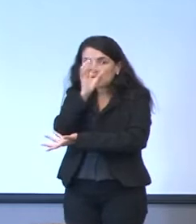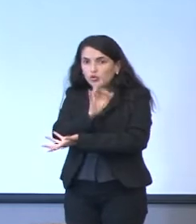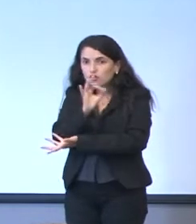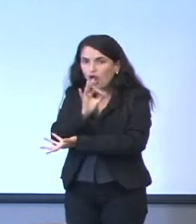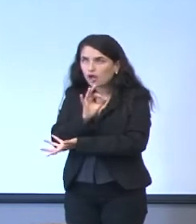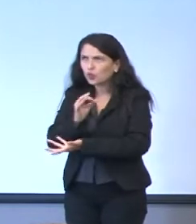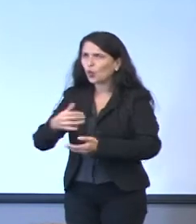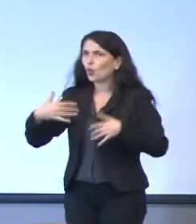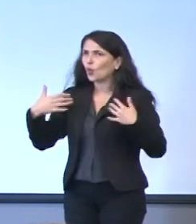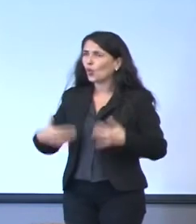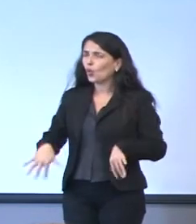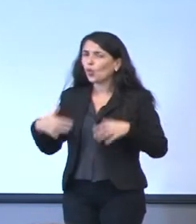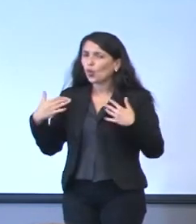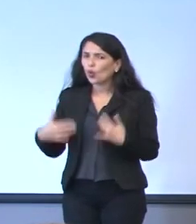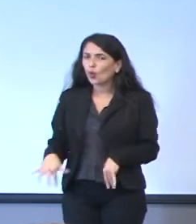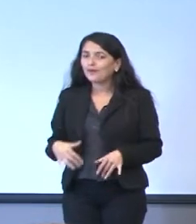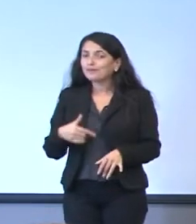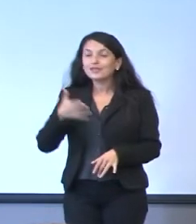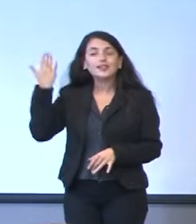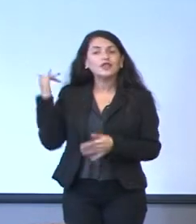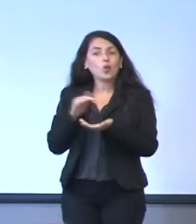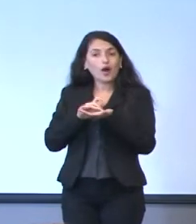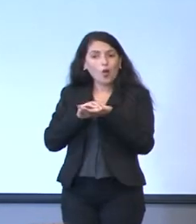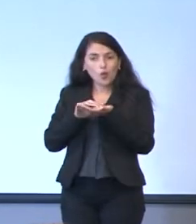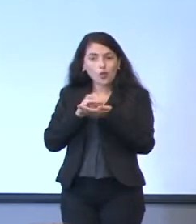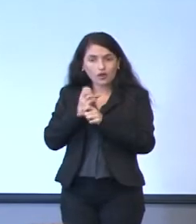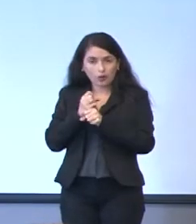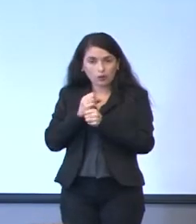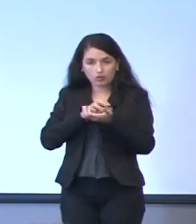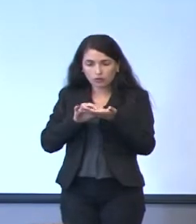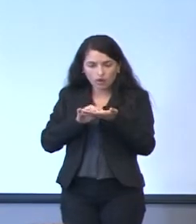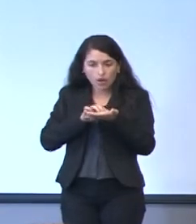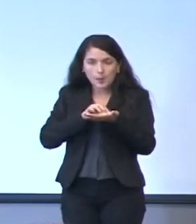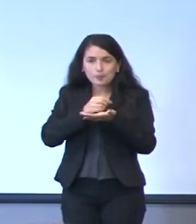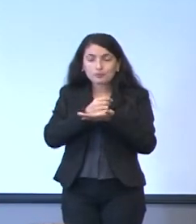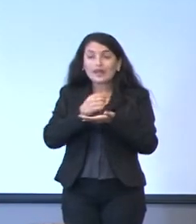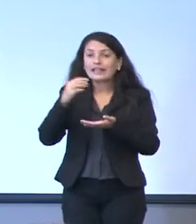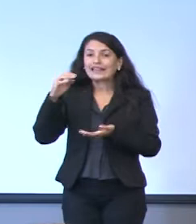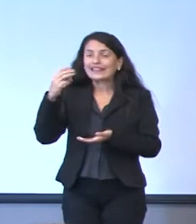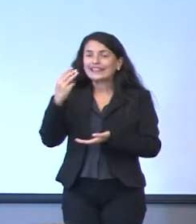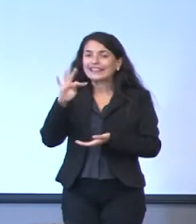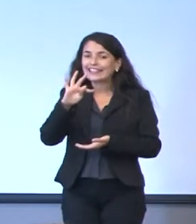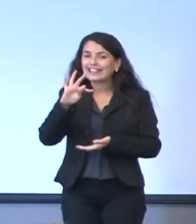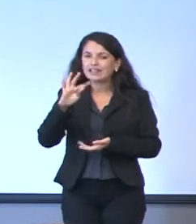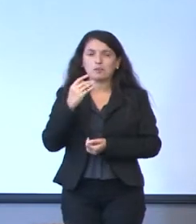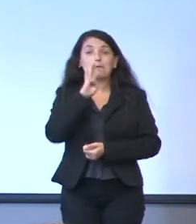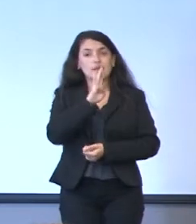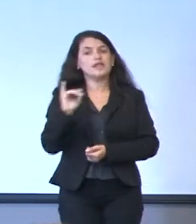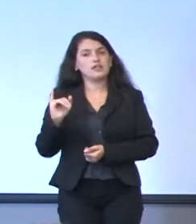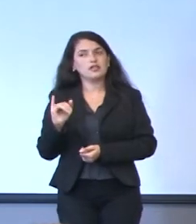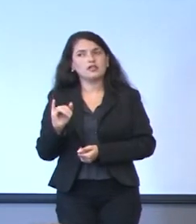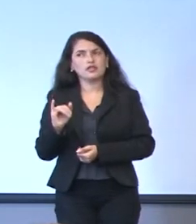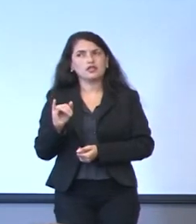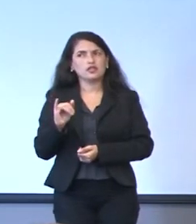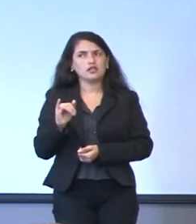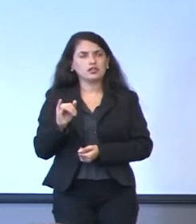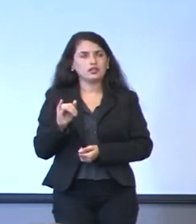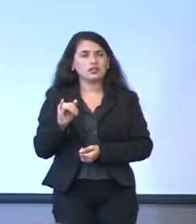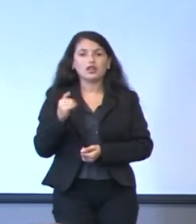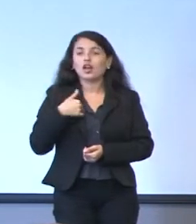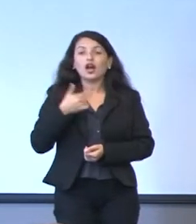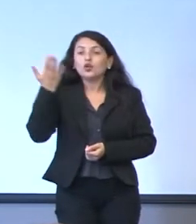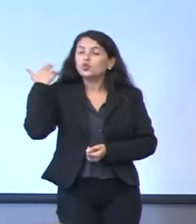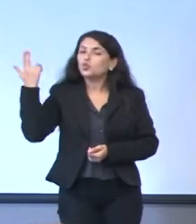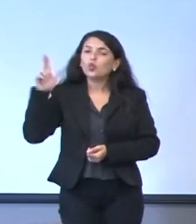que não cabia na minha calculadora, eu nunca tinha feito um número... bilhões, não, trilhões, né? Não, bilhões.